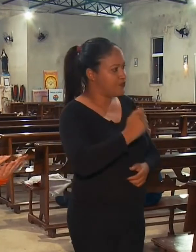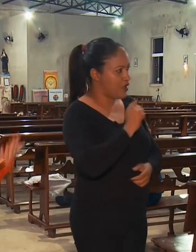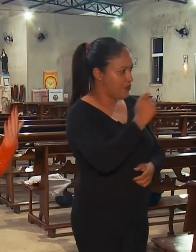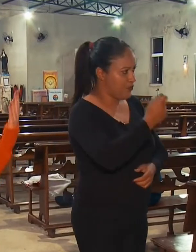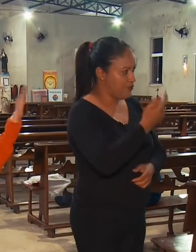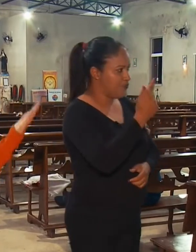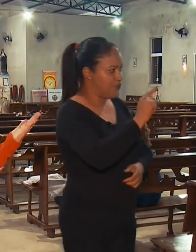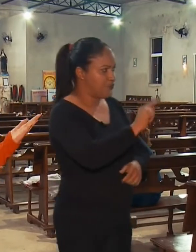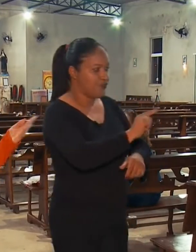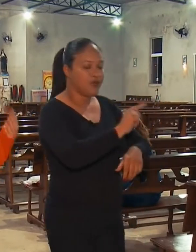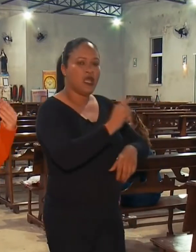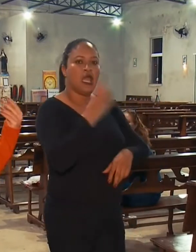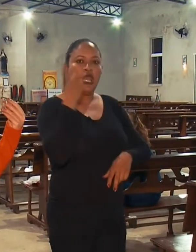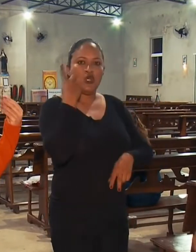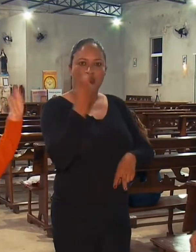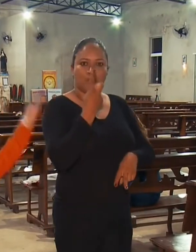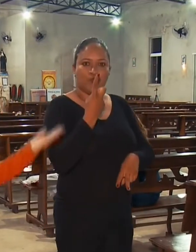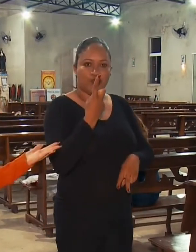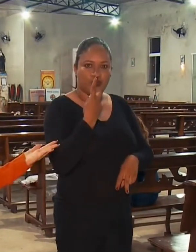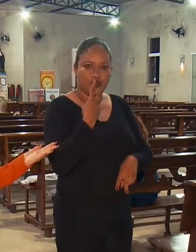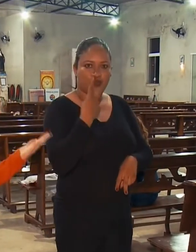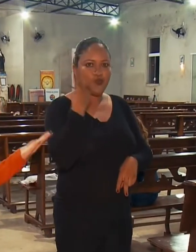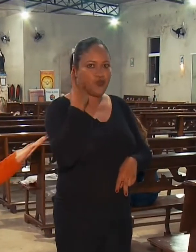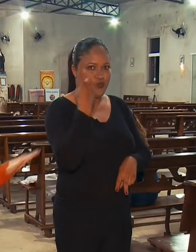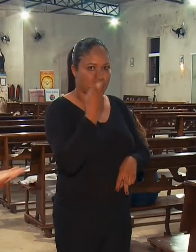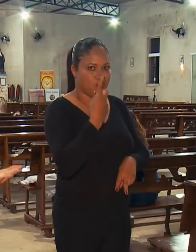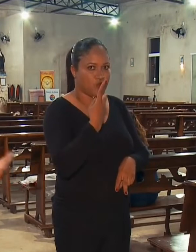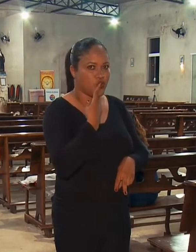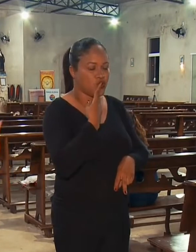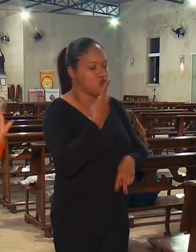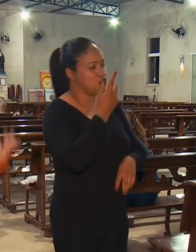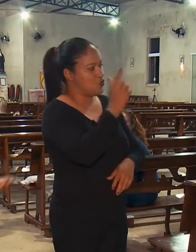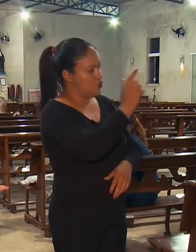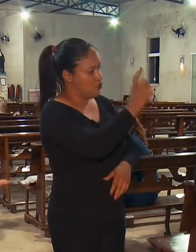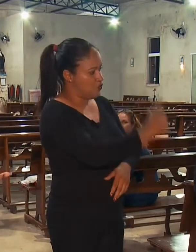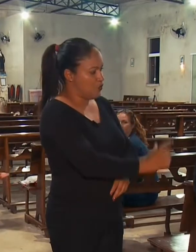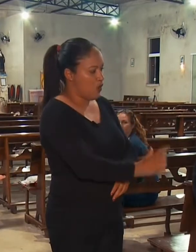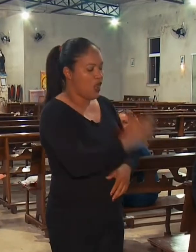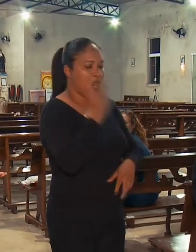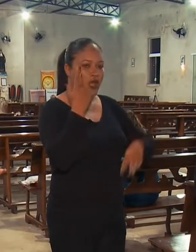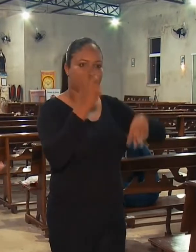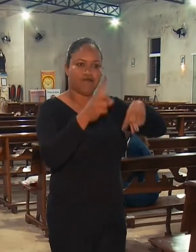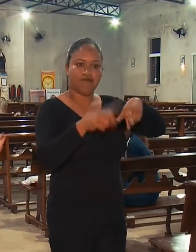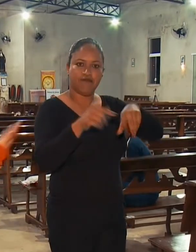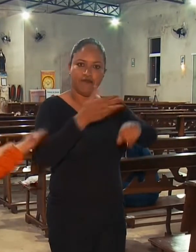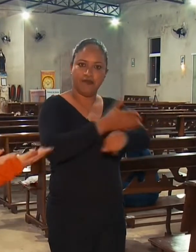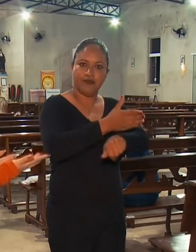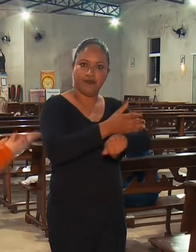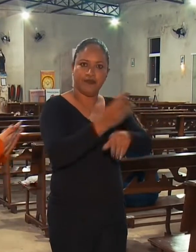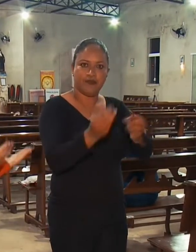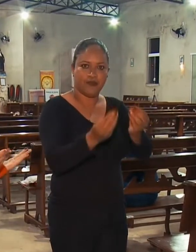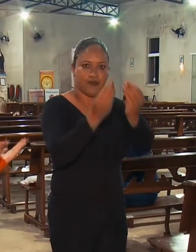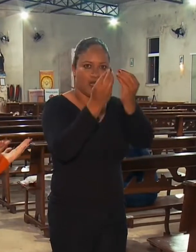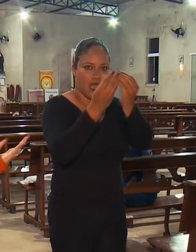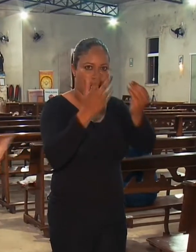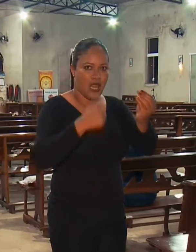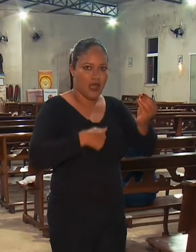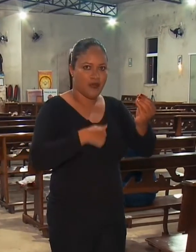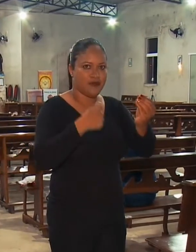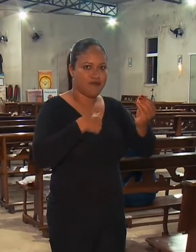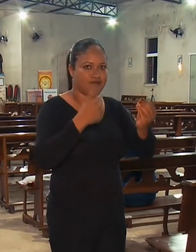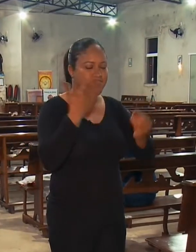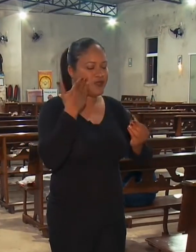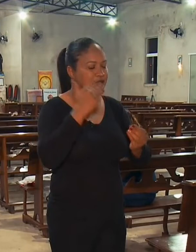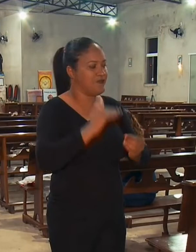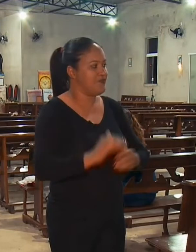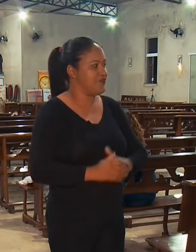Leandro. Ele é pertencente aqui à comunidade, ele participa das celebrações graças a Rose, que faz esse trabalho